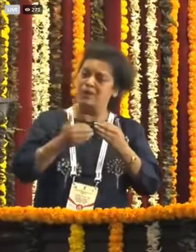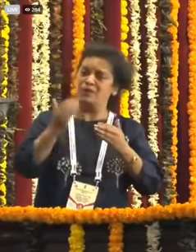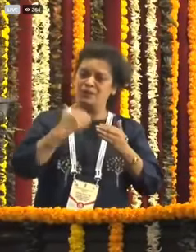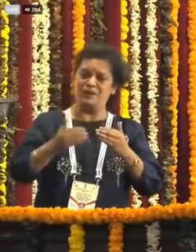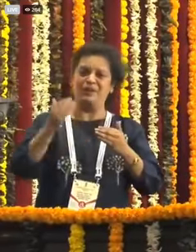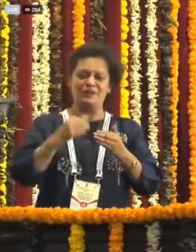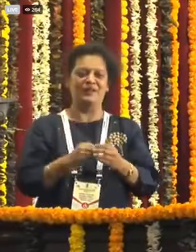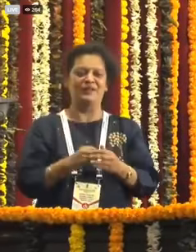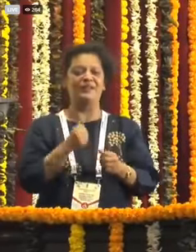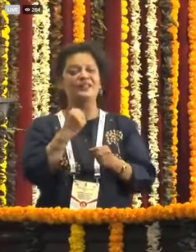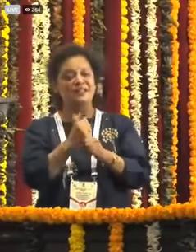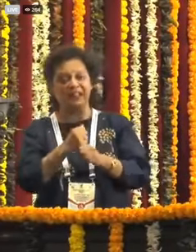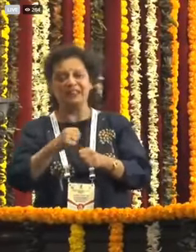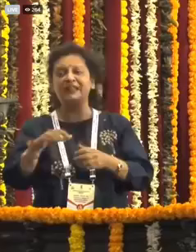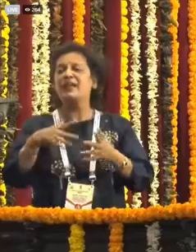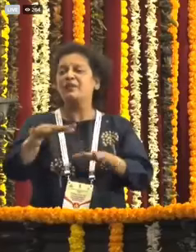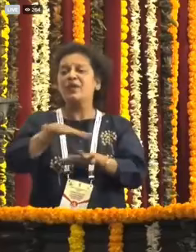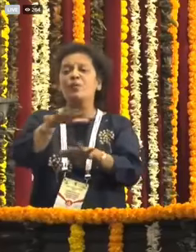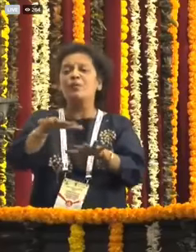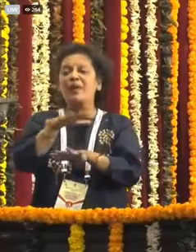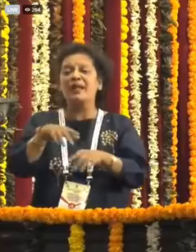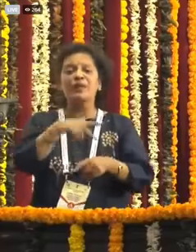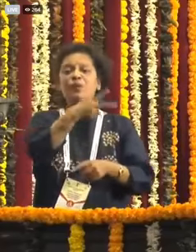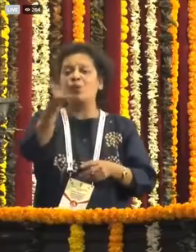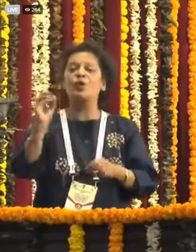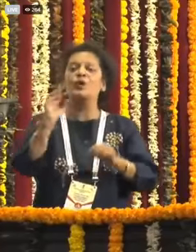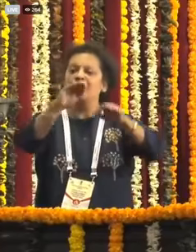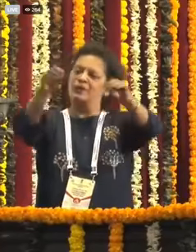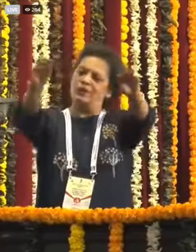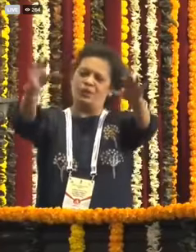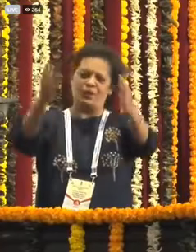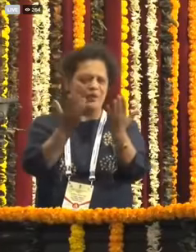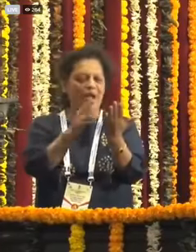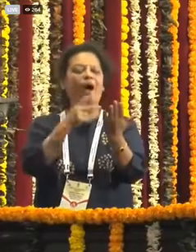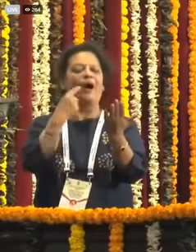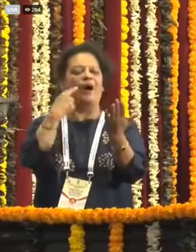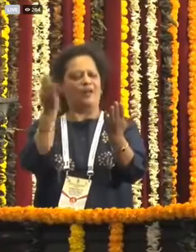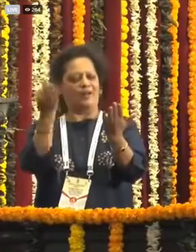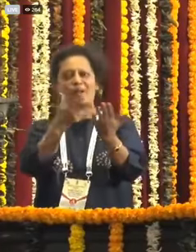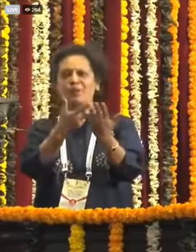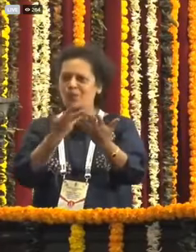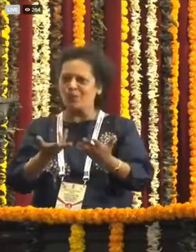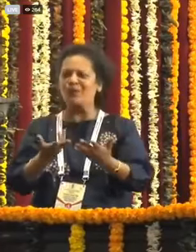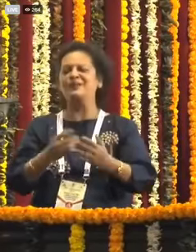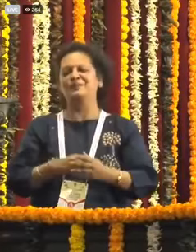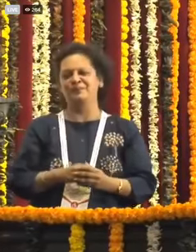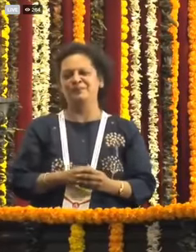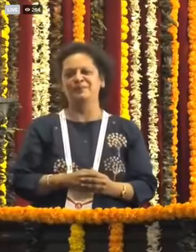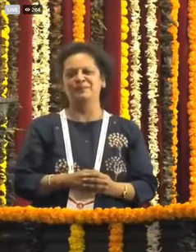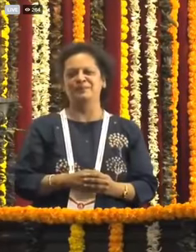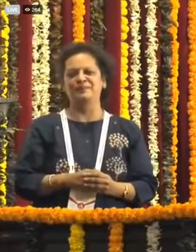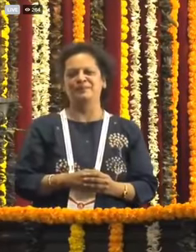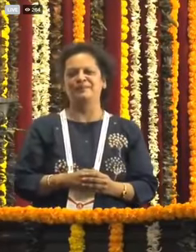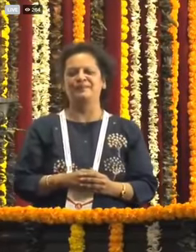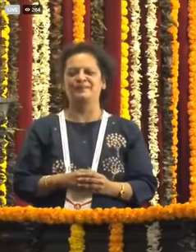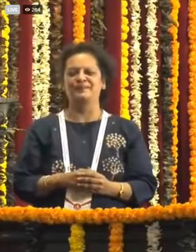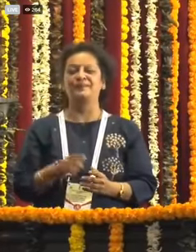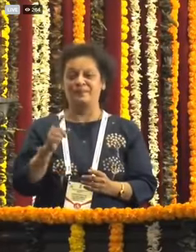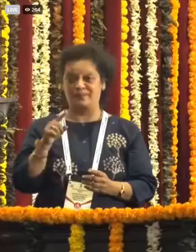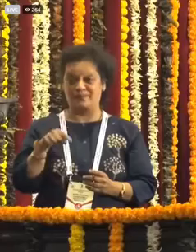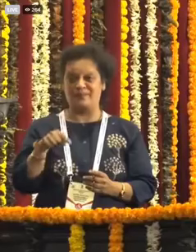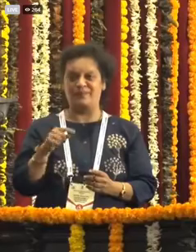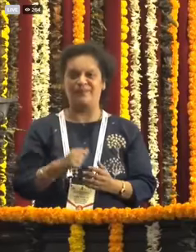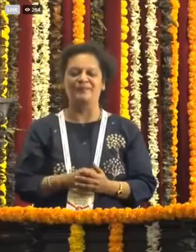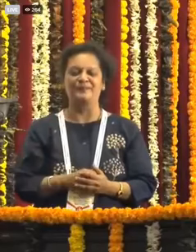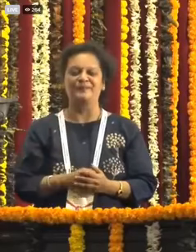असतात शासनाच्या योजना लोकांपर्यंत पोहोचवण्याचं काम करत असतात अशी लोक देखील आहेत आणि म्हणून आज